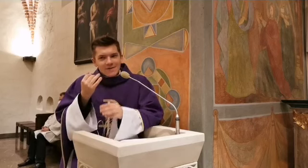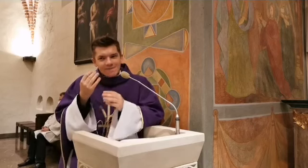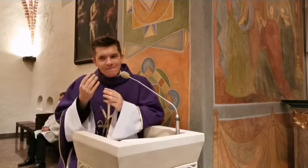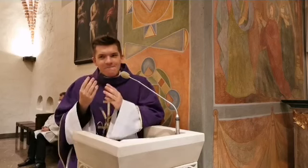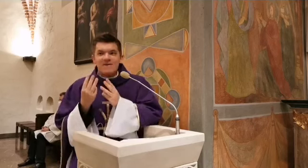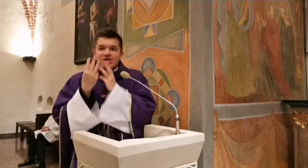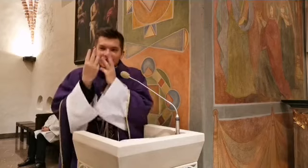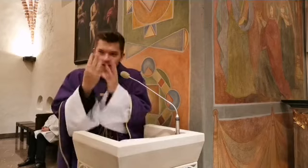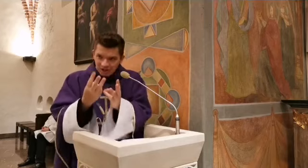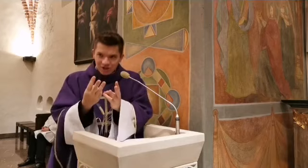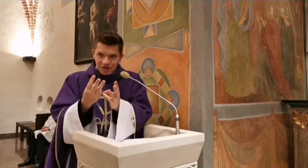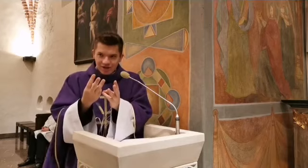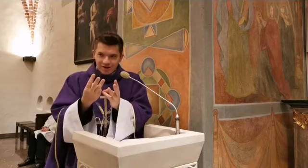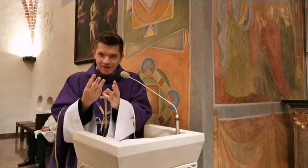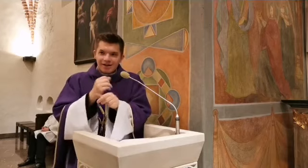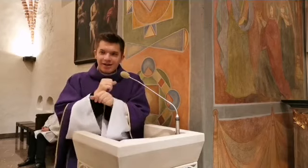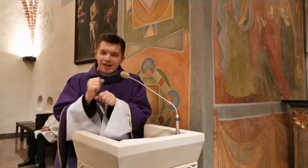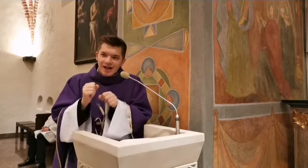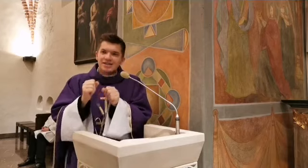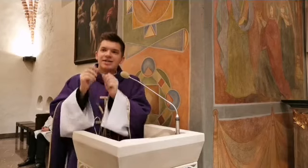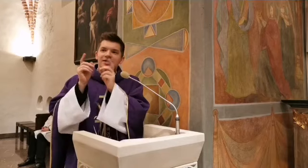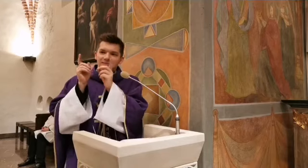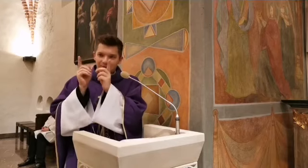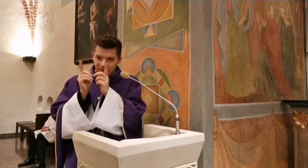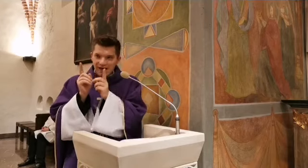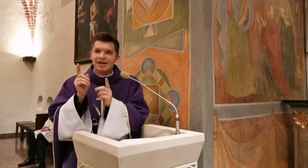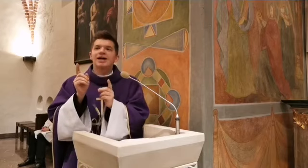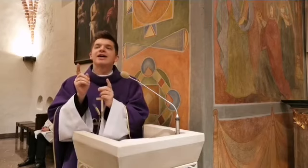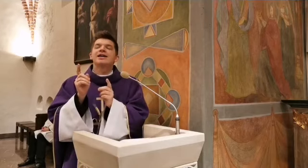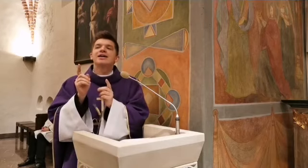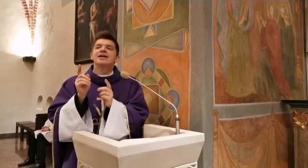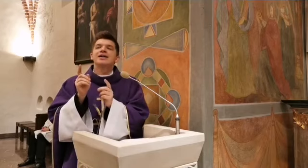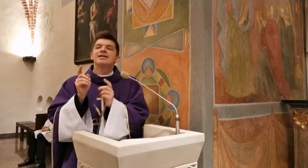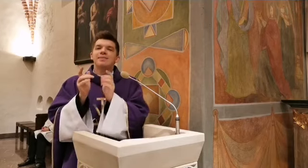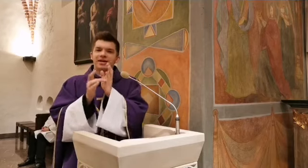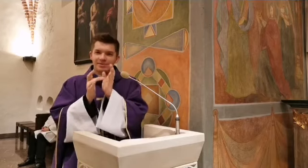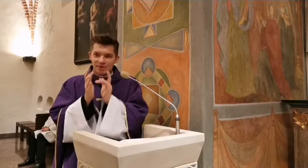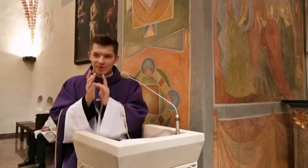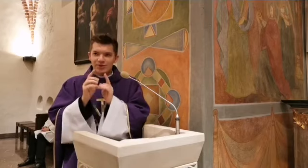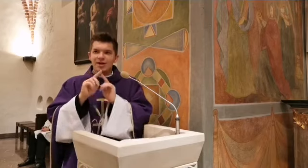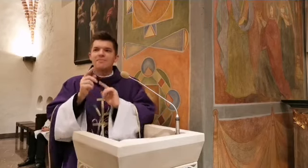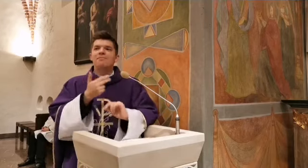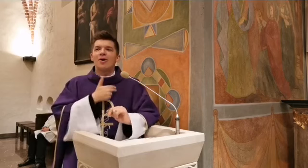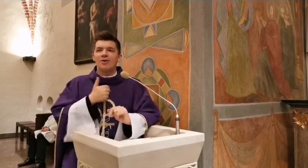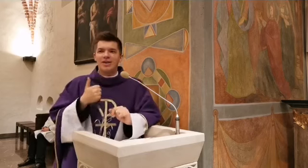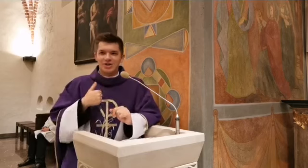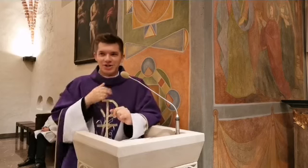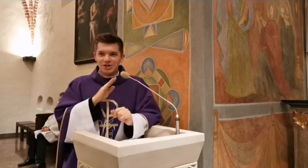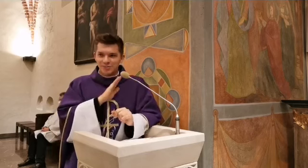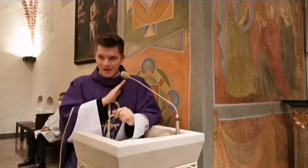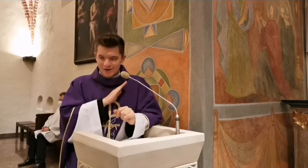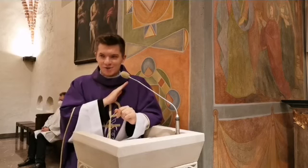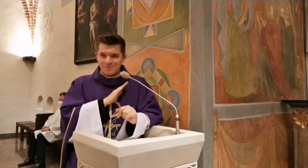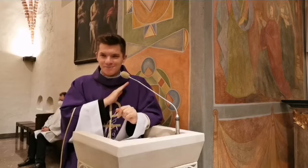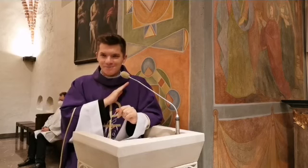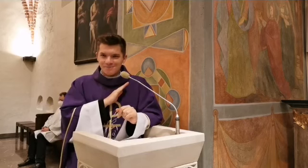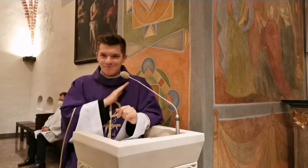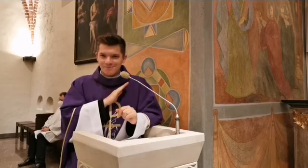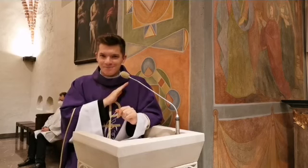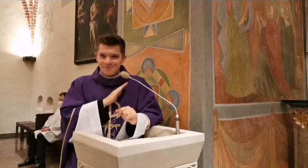Jak ważniejsze jest spotkanie z Panem Jezusem po naszej